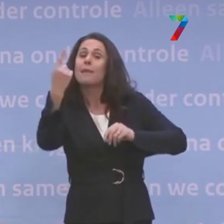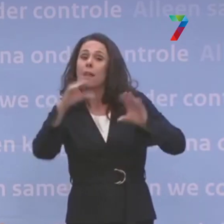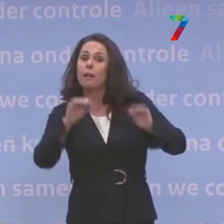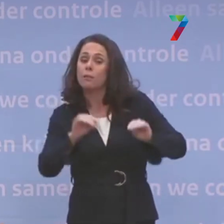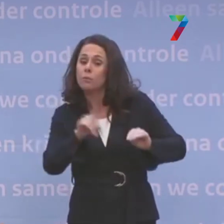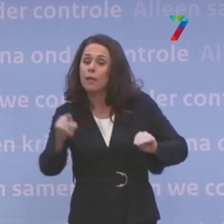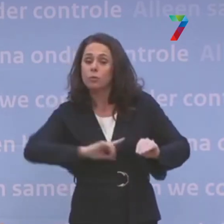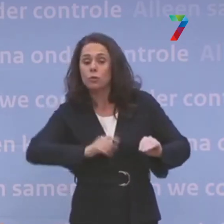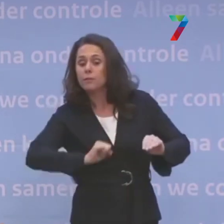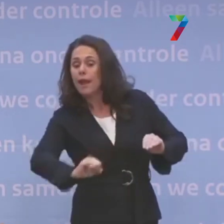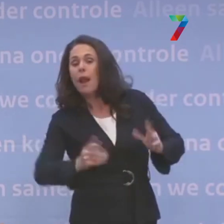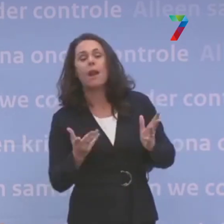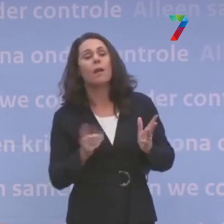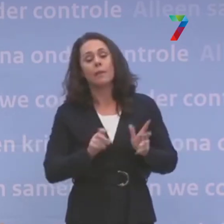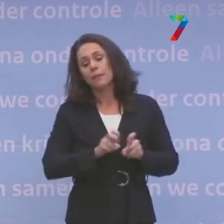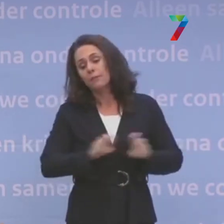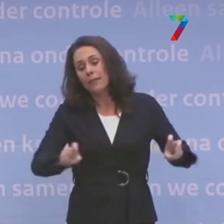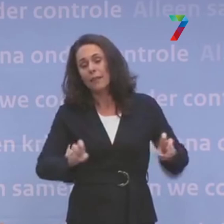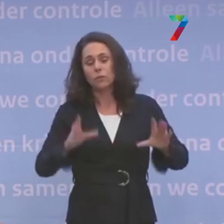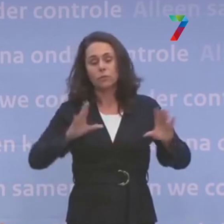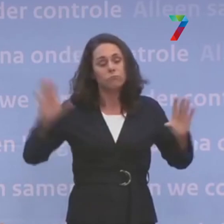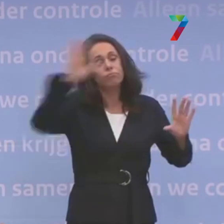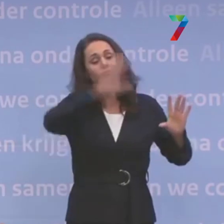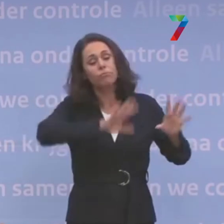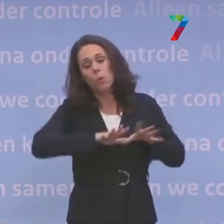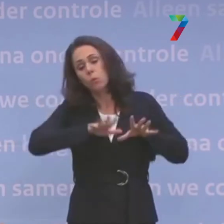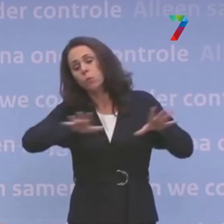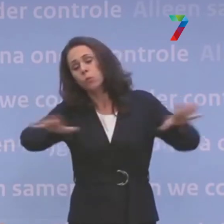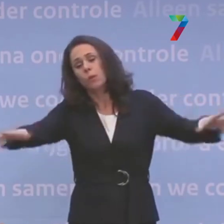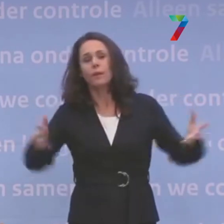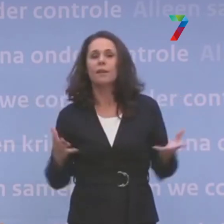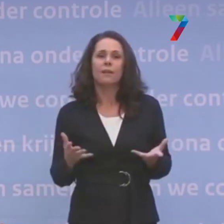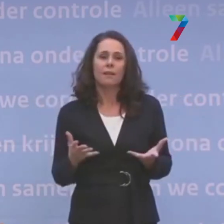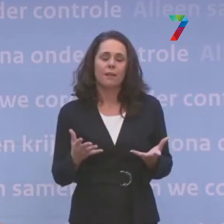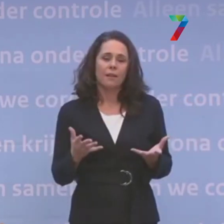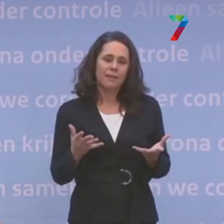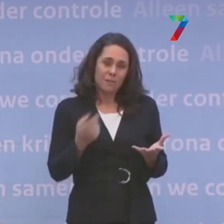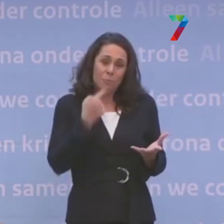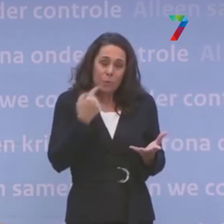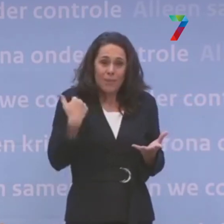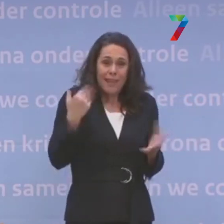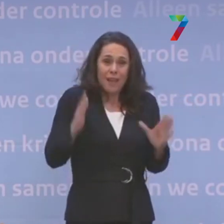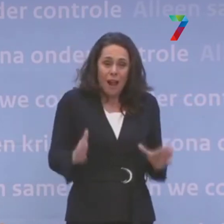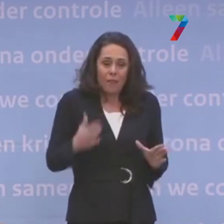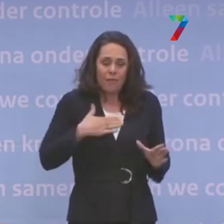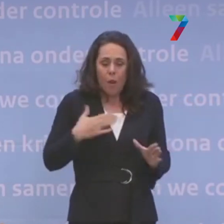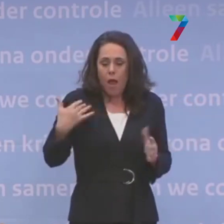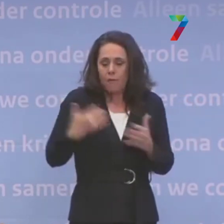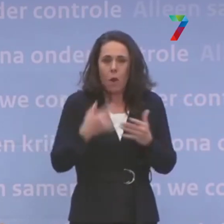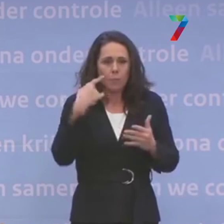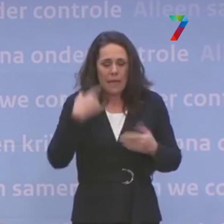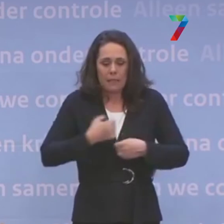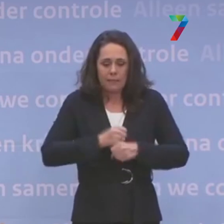zou het nu te snel doen, dan gaat dat virus weer door je land golven. En dat is wat ik net ook zei, dat was mijn agony, de stress die ik voelde de afgelopen